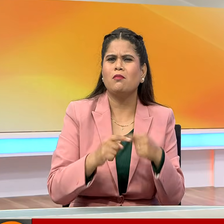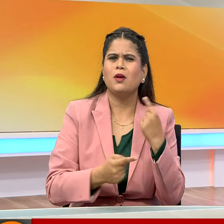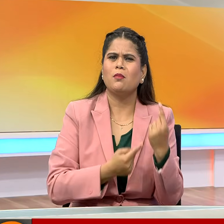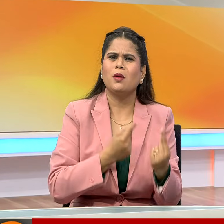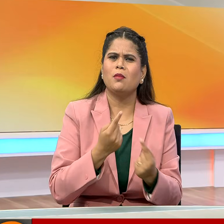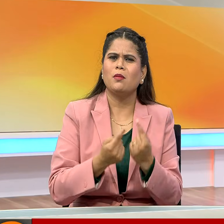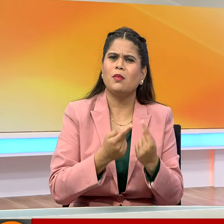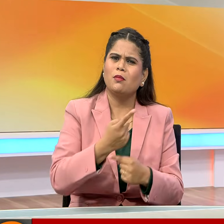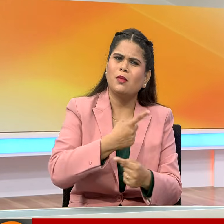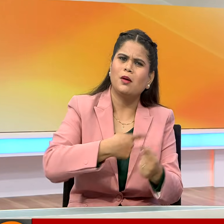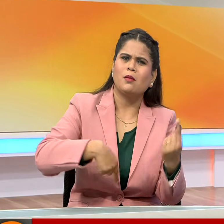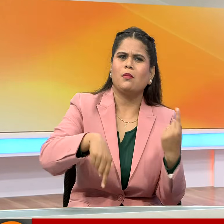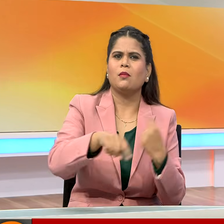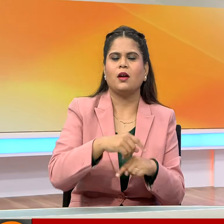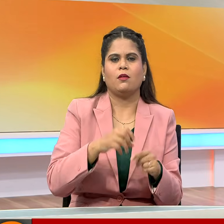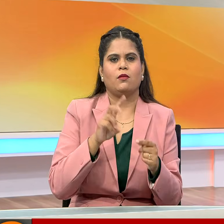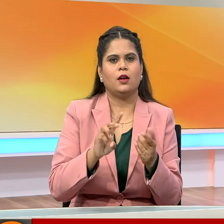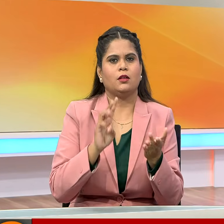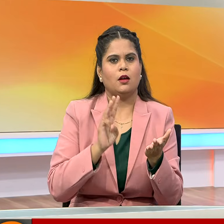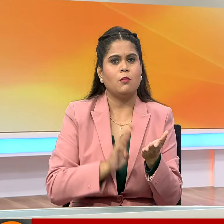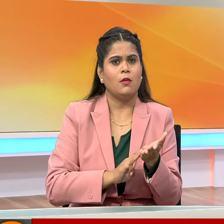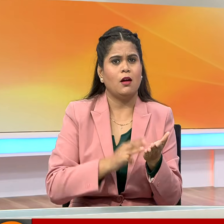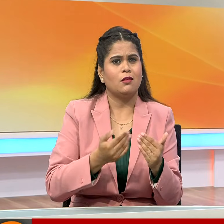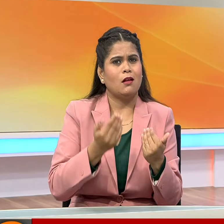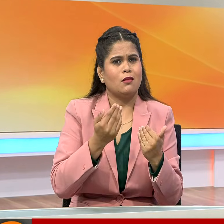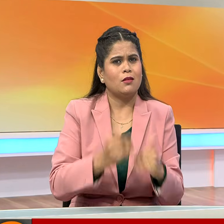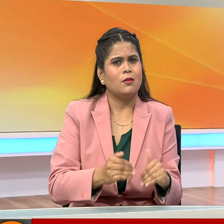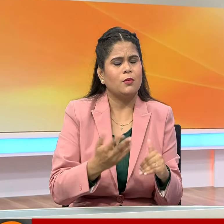ध्यान में रखकर वंदे मातरम को सीमित करने की कोशिश कर रही है।